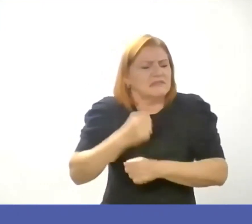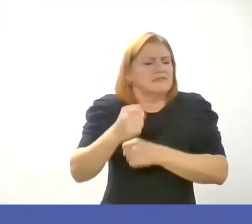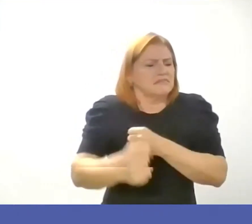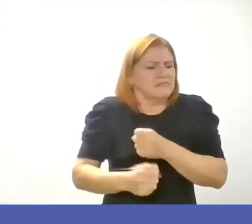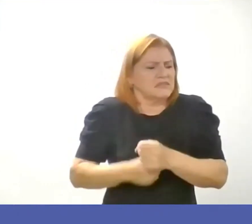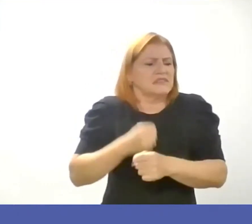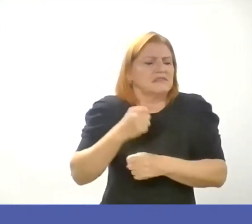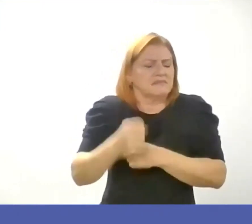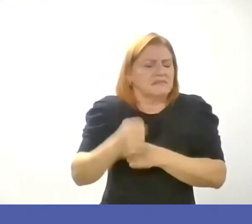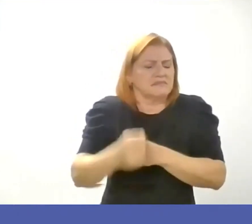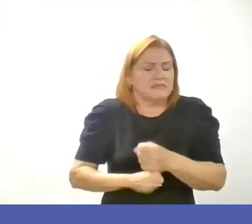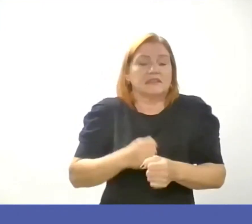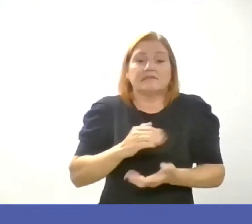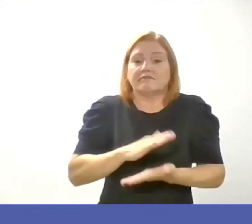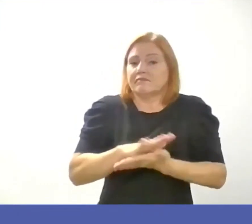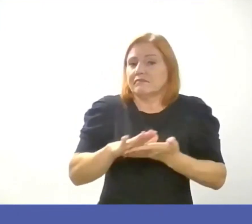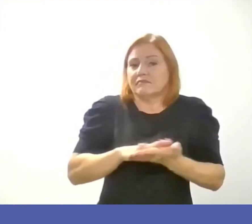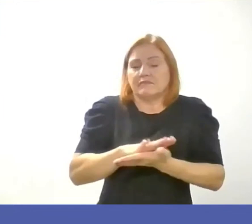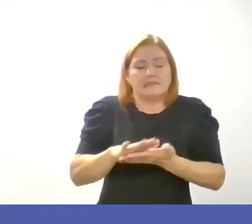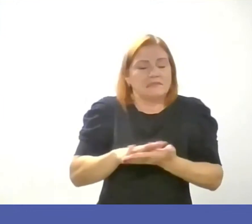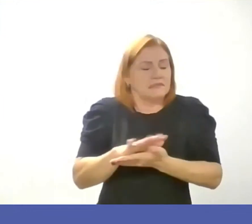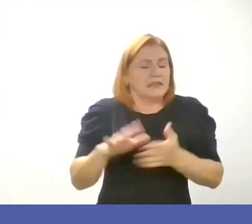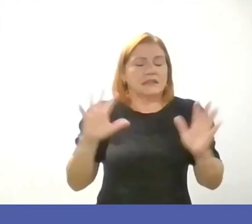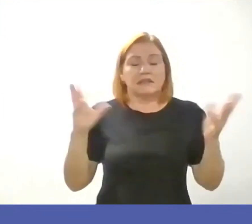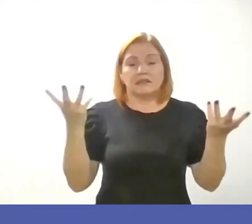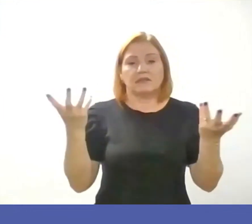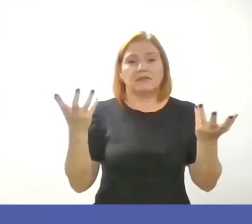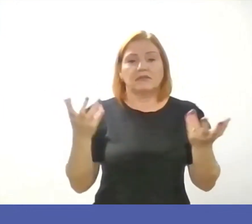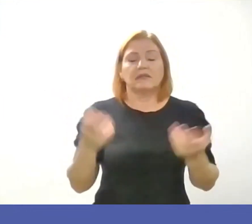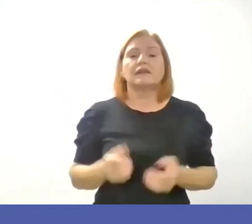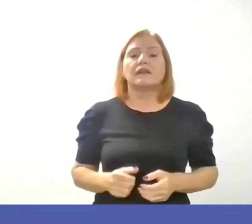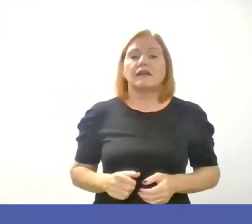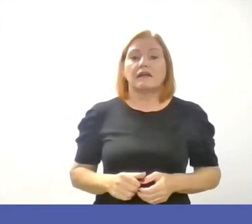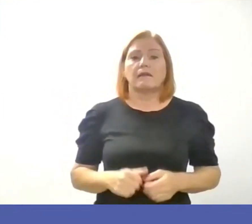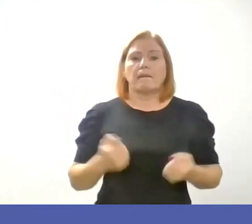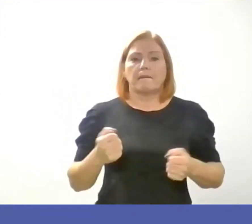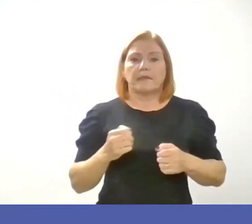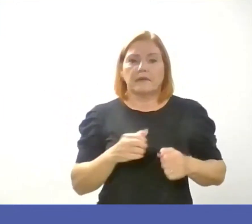Senhor. Nós precisamos dar lucro para o Senhor.